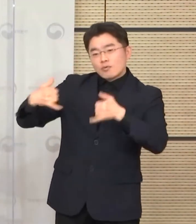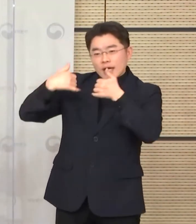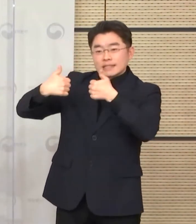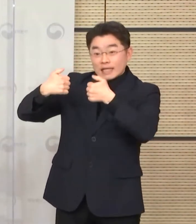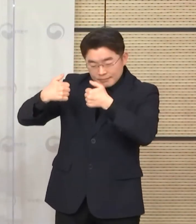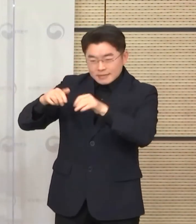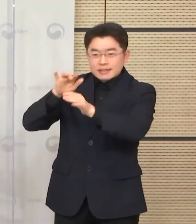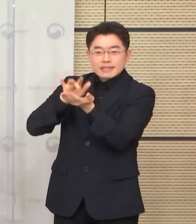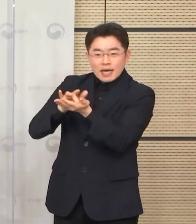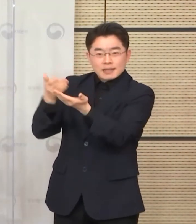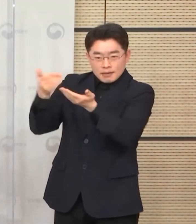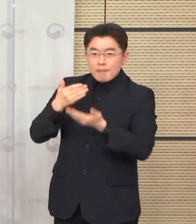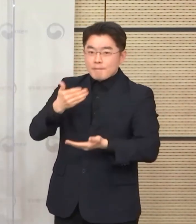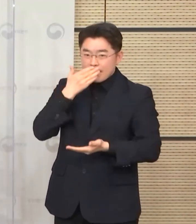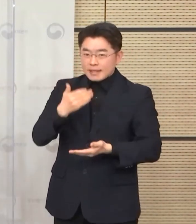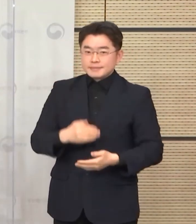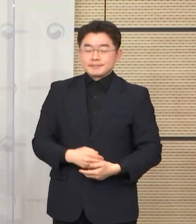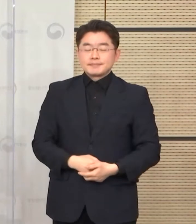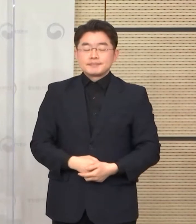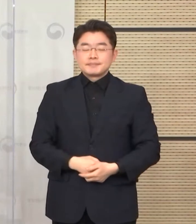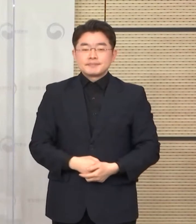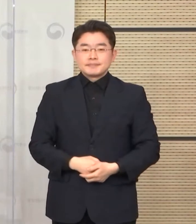처방을 받으실 수 있습니다